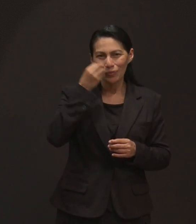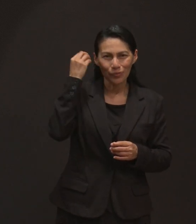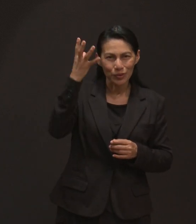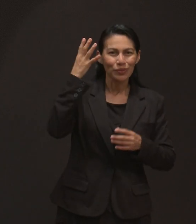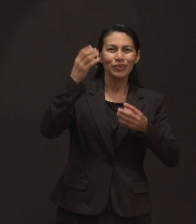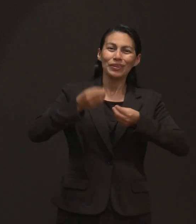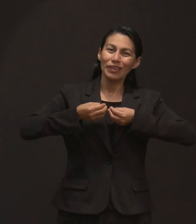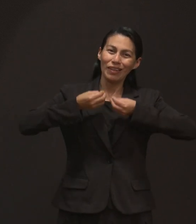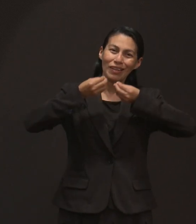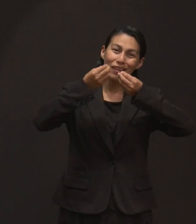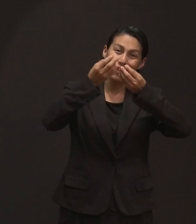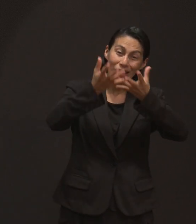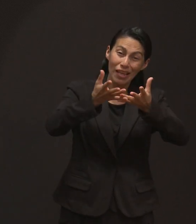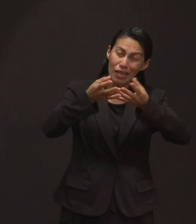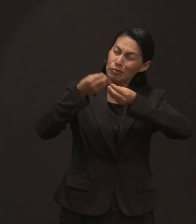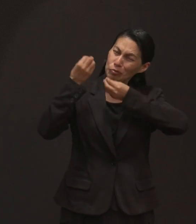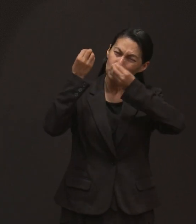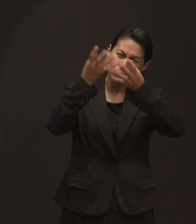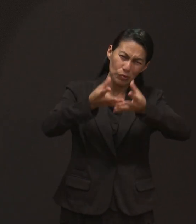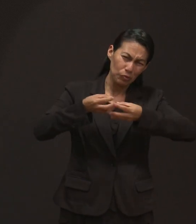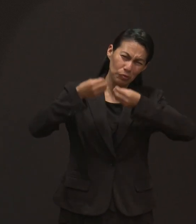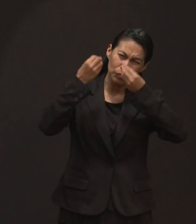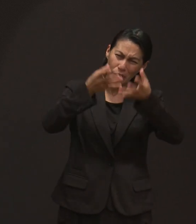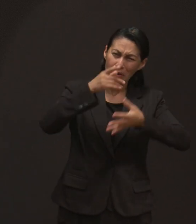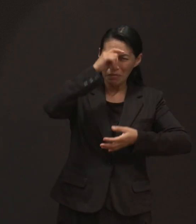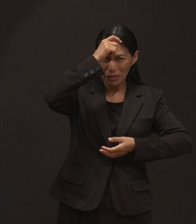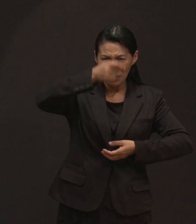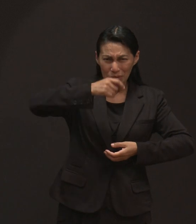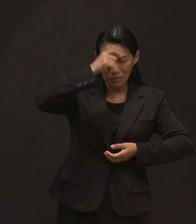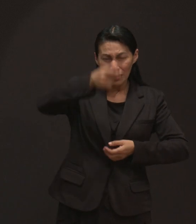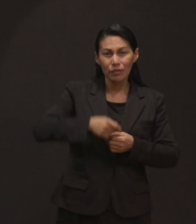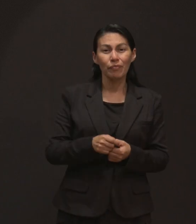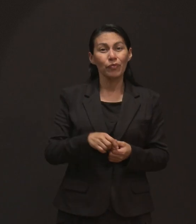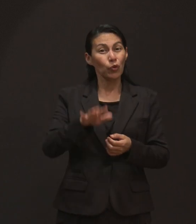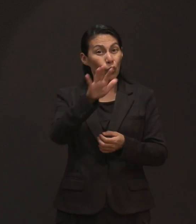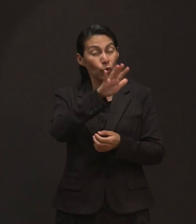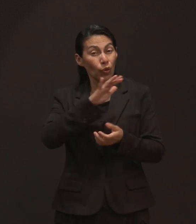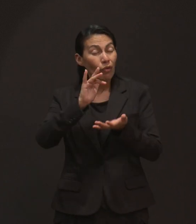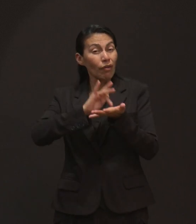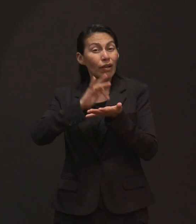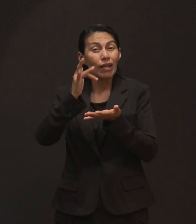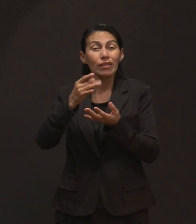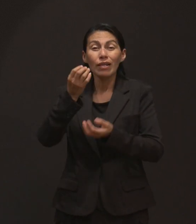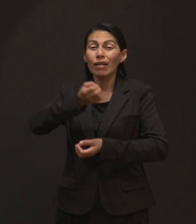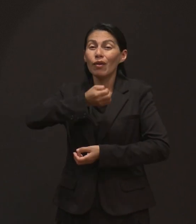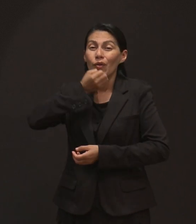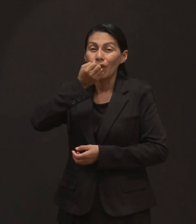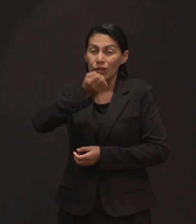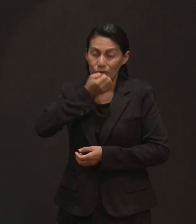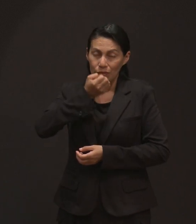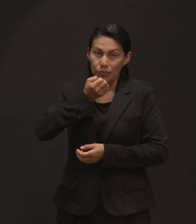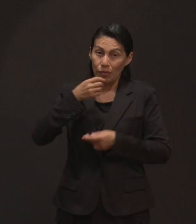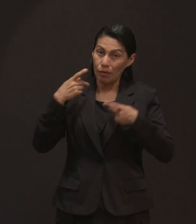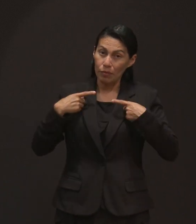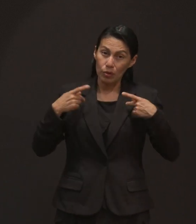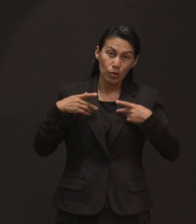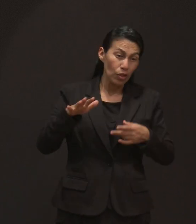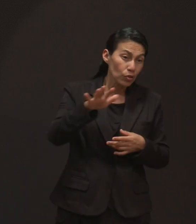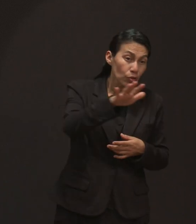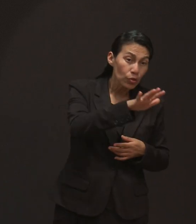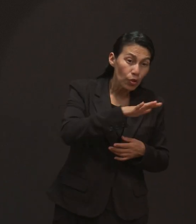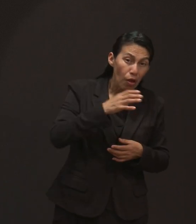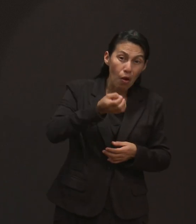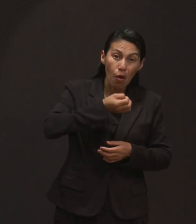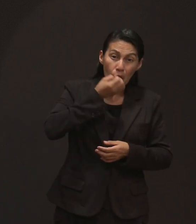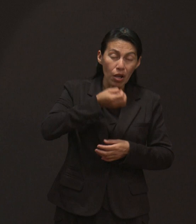Todo esto a través de la oración. El que no ora está perdiendo algo valioso,